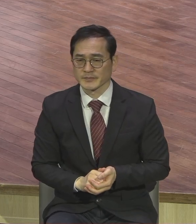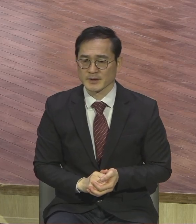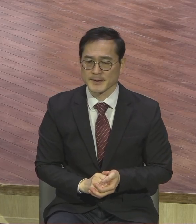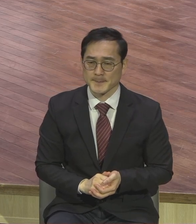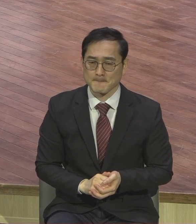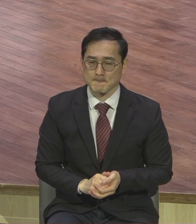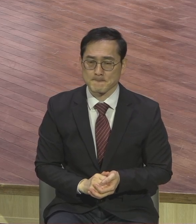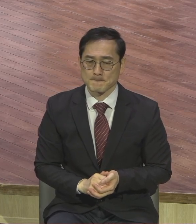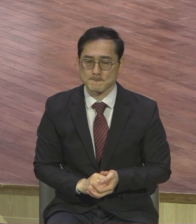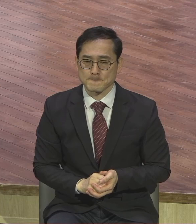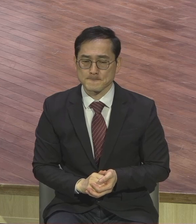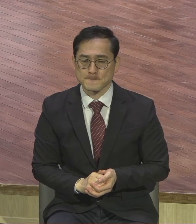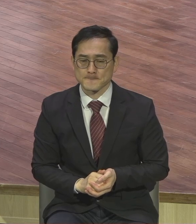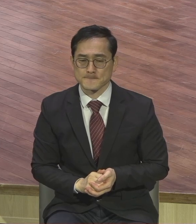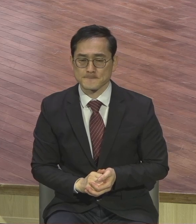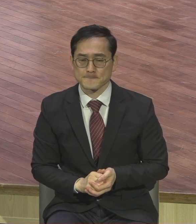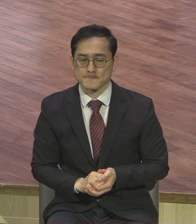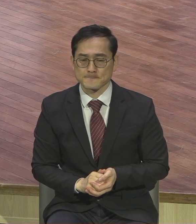구세군을 창시한